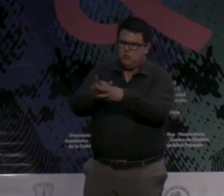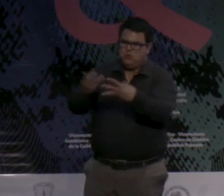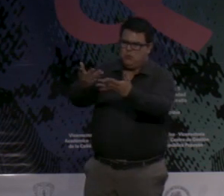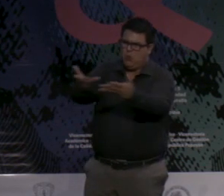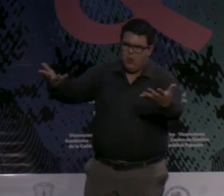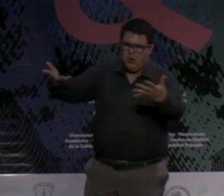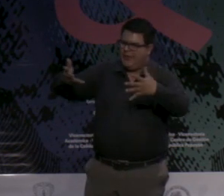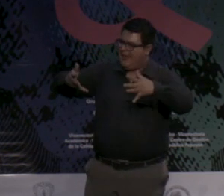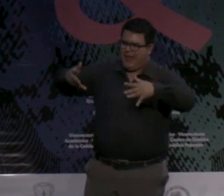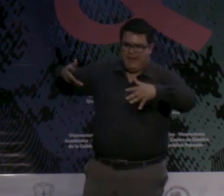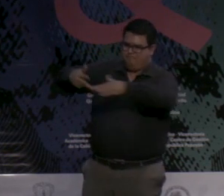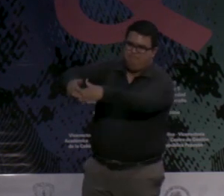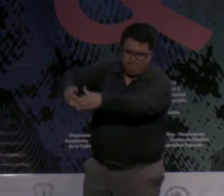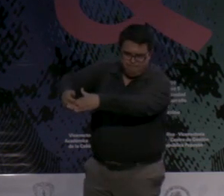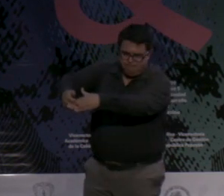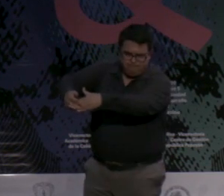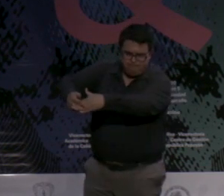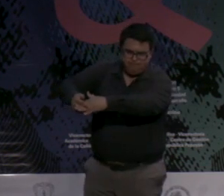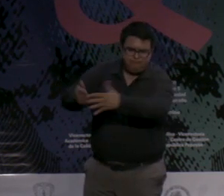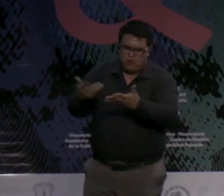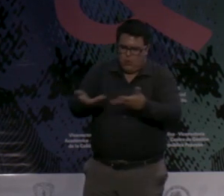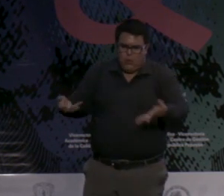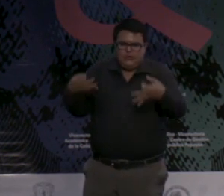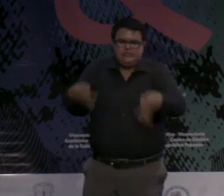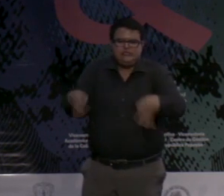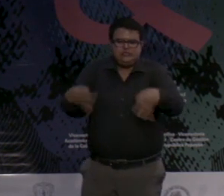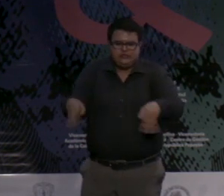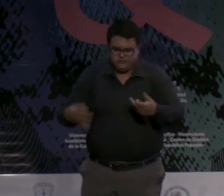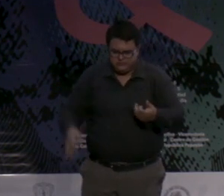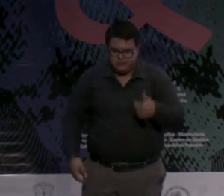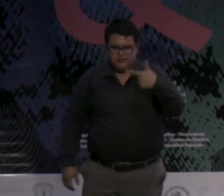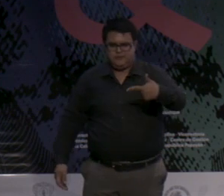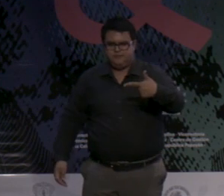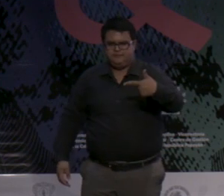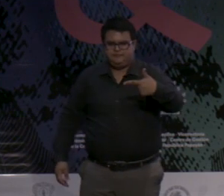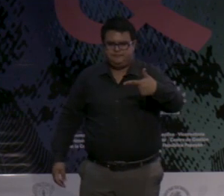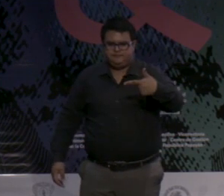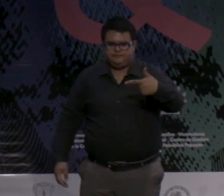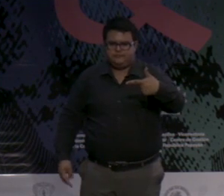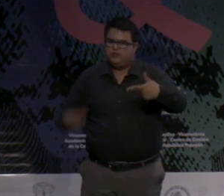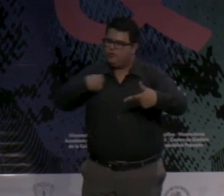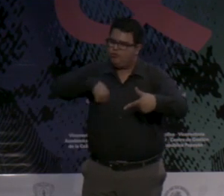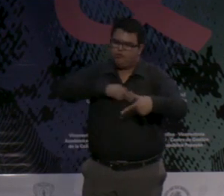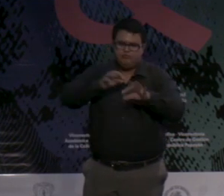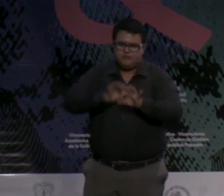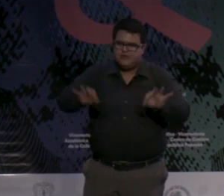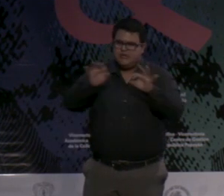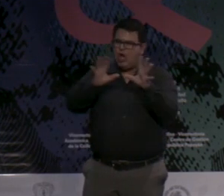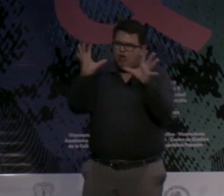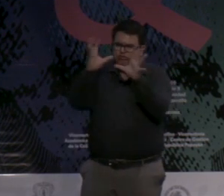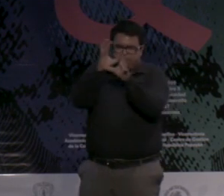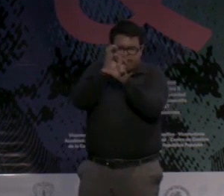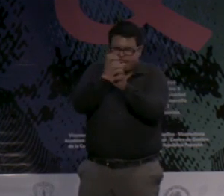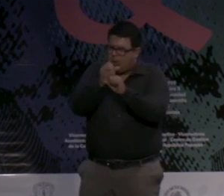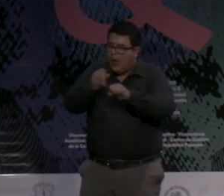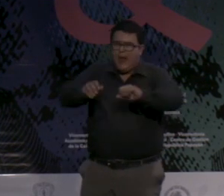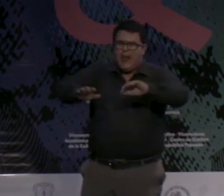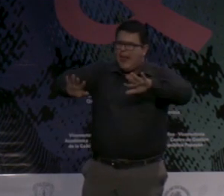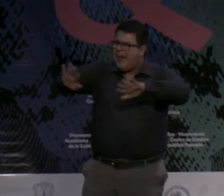utilidad y hacer algo muy inútil. Segundo, debemos caminar por la oscuridad, no tenemos metodologías, no